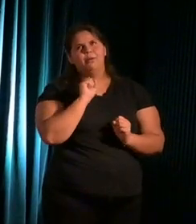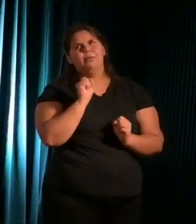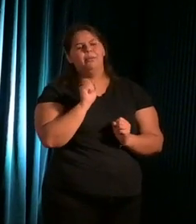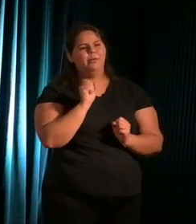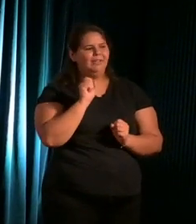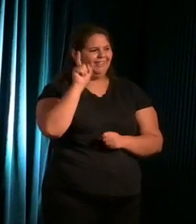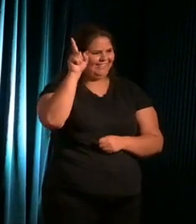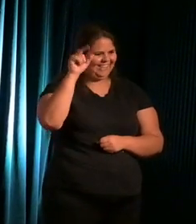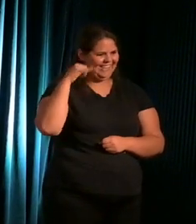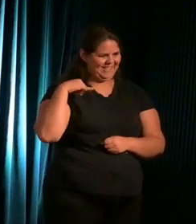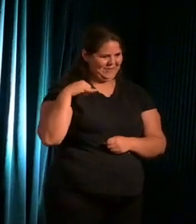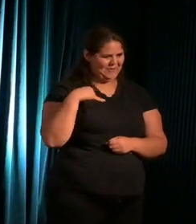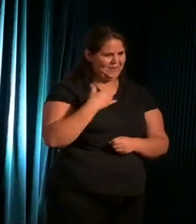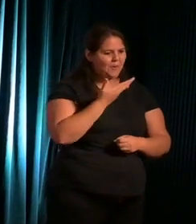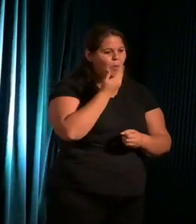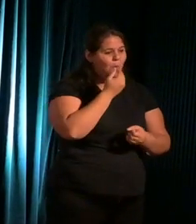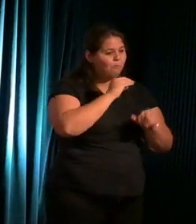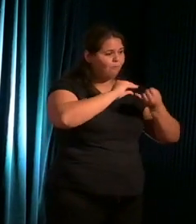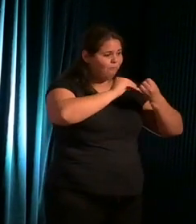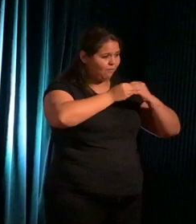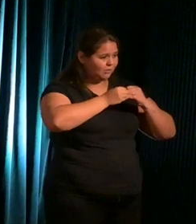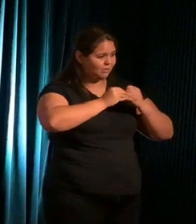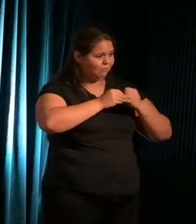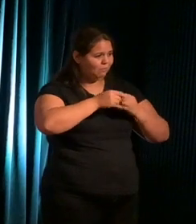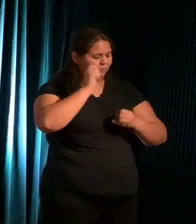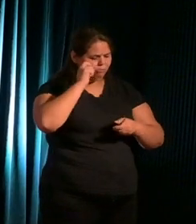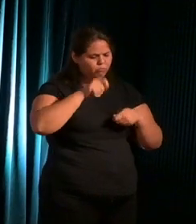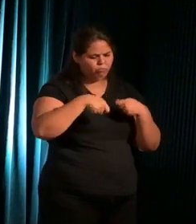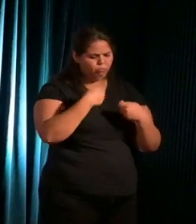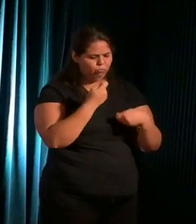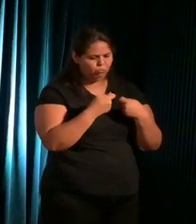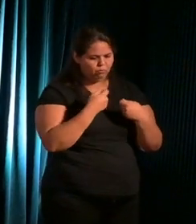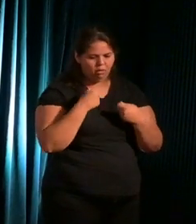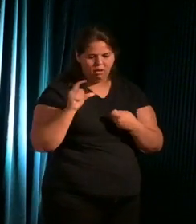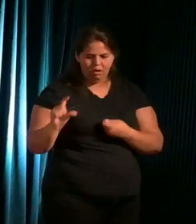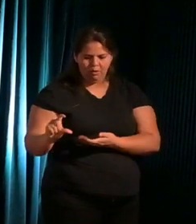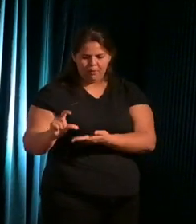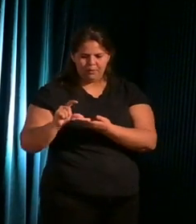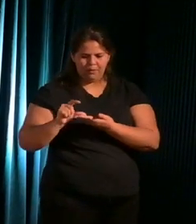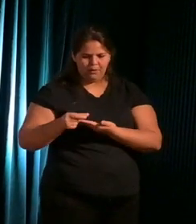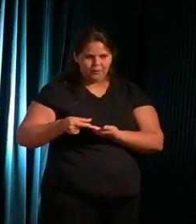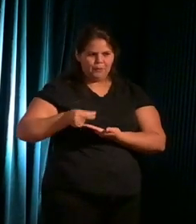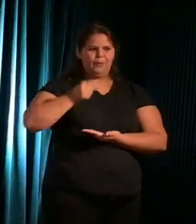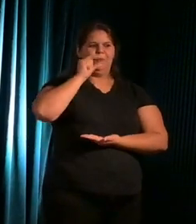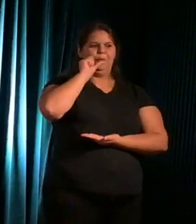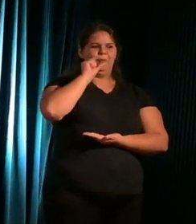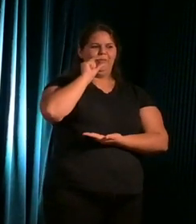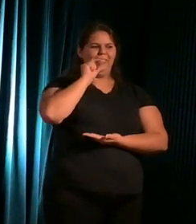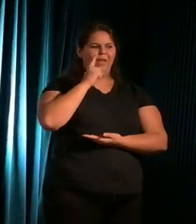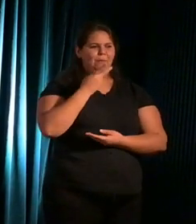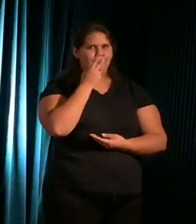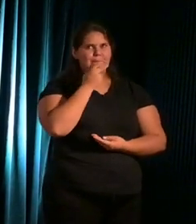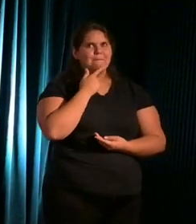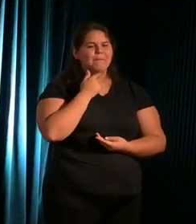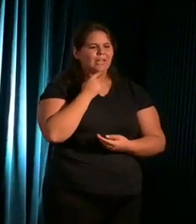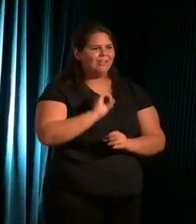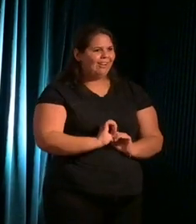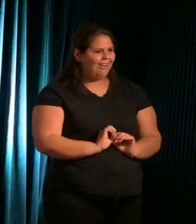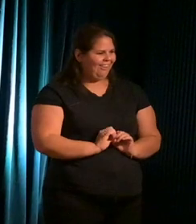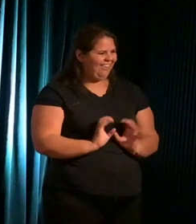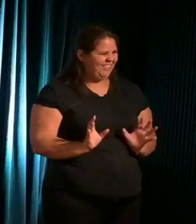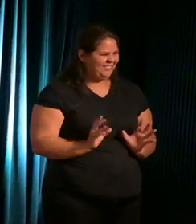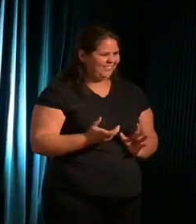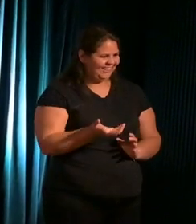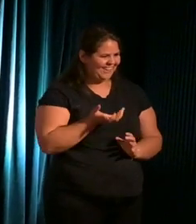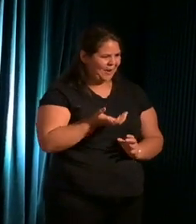estou no Rio de comer uma feijoada e tomar uma entrante. Aí ele disse assim, depende do seu